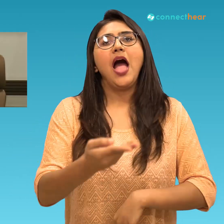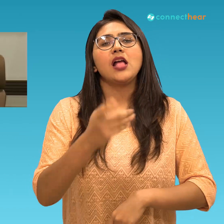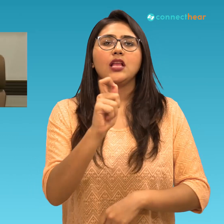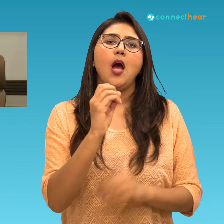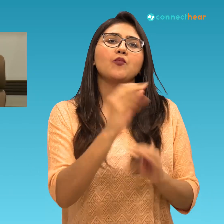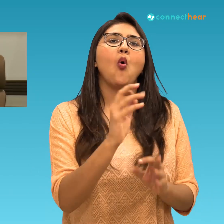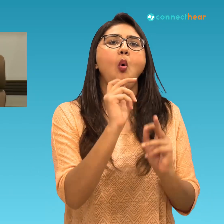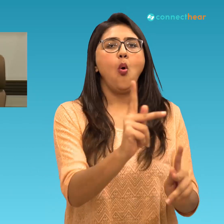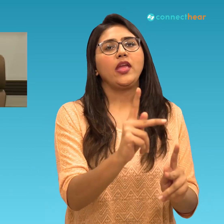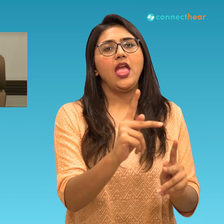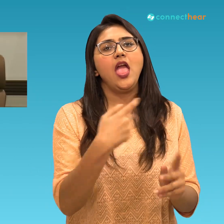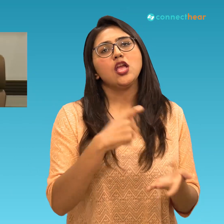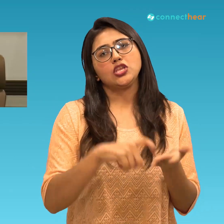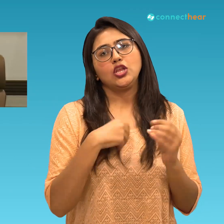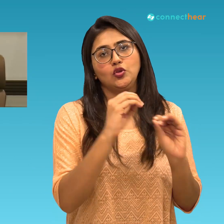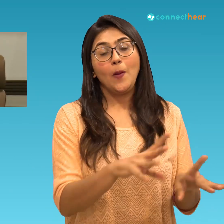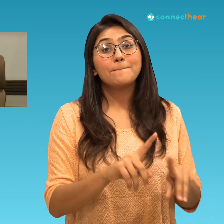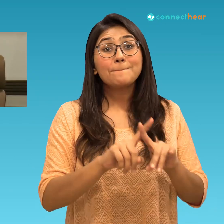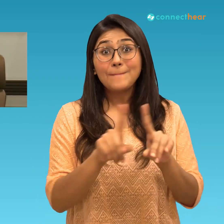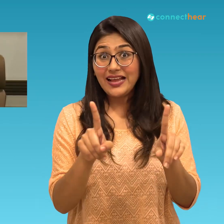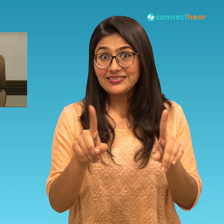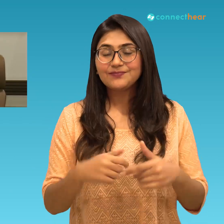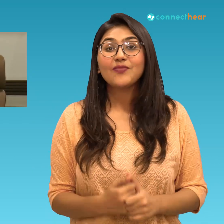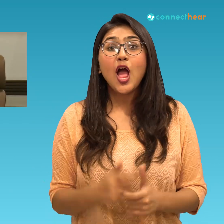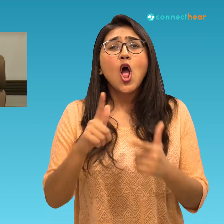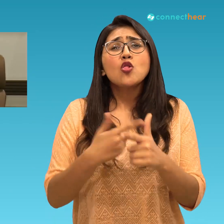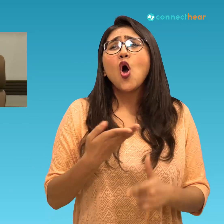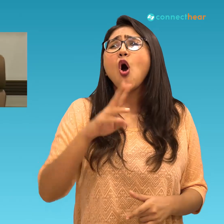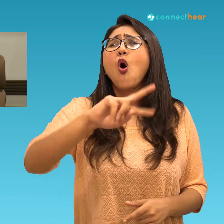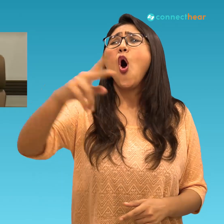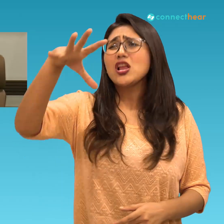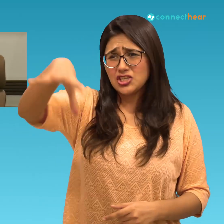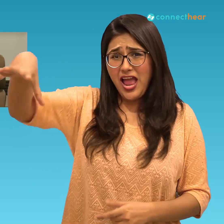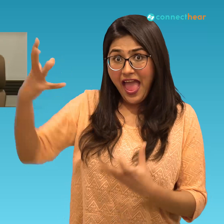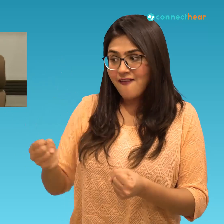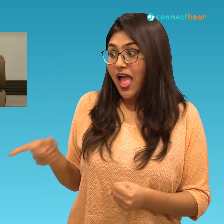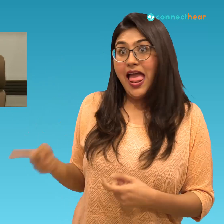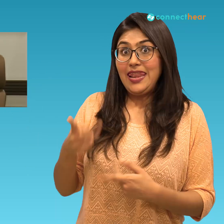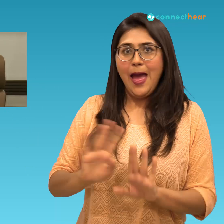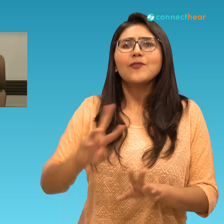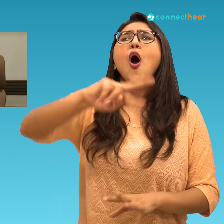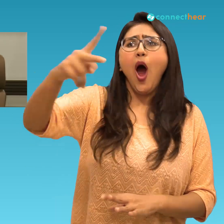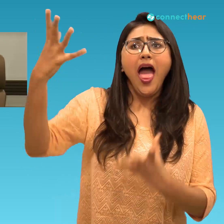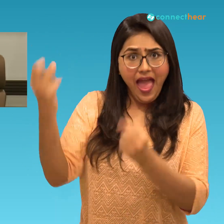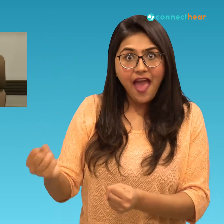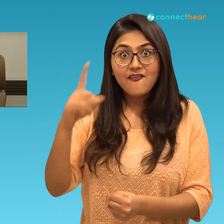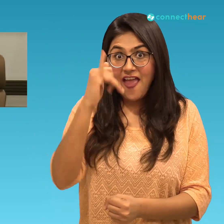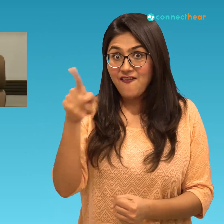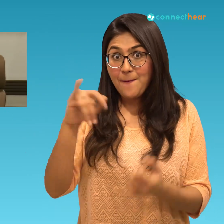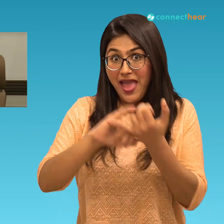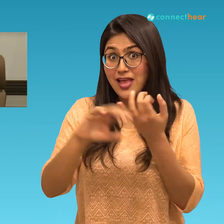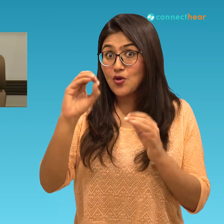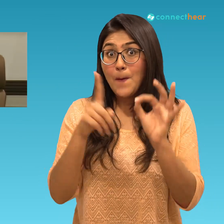इजाज़त मिलेगी। बाकी इलाके जिनमें SOPs नहीं इम्प्लीमेंट प्रॉपरली हो रहे हैं, उनको अब इस बात